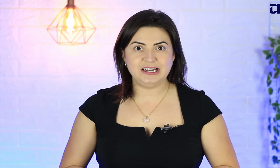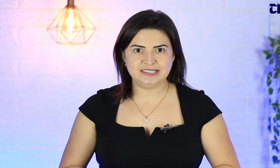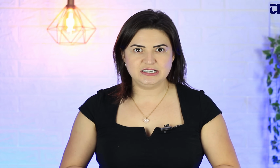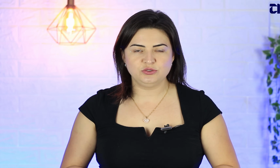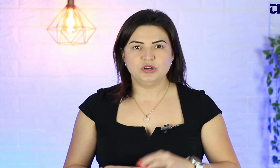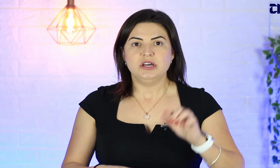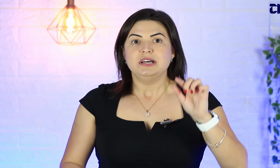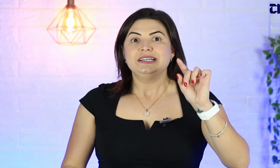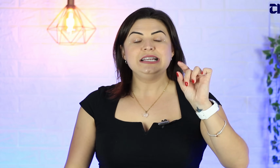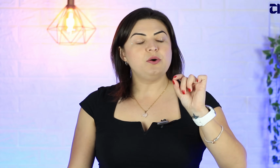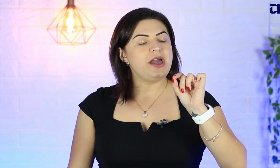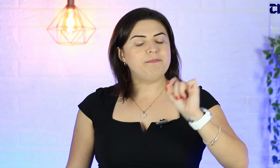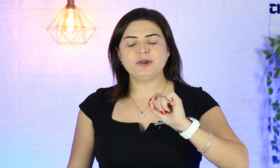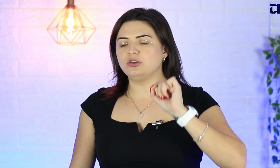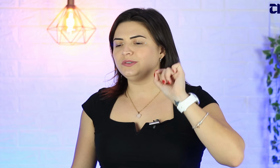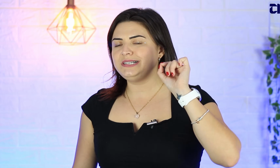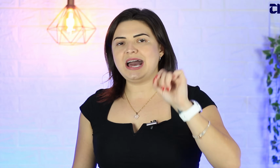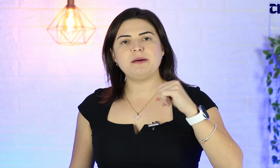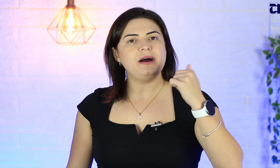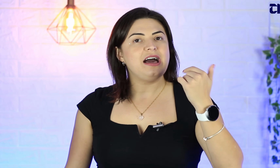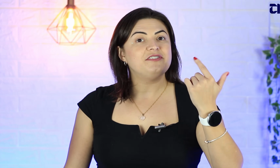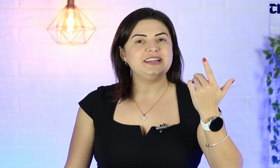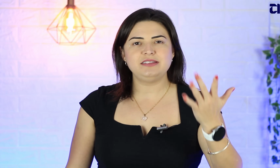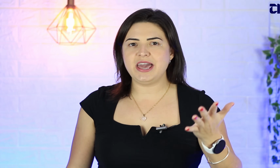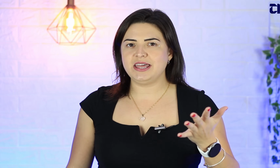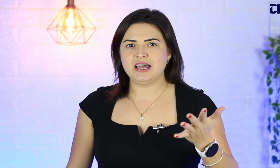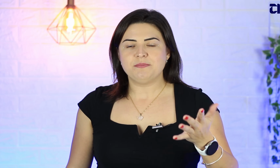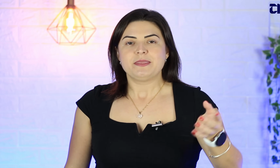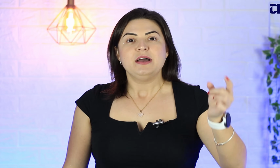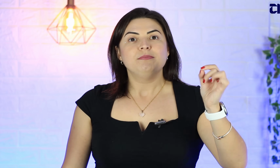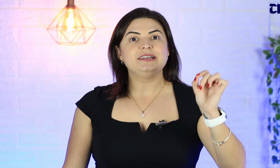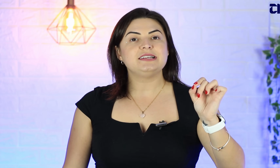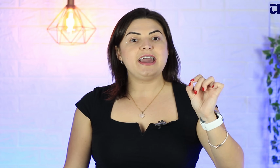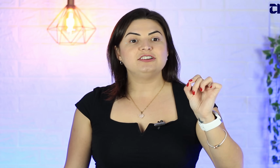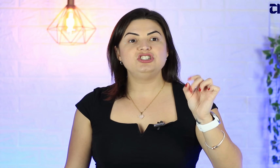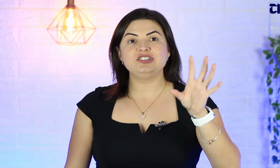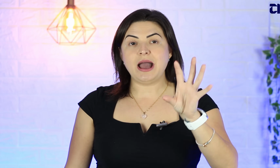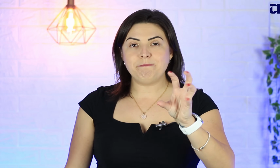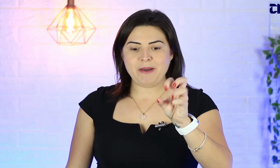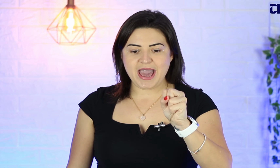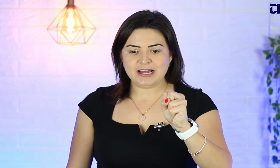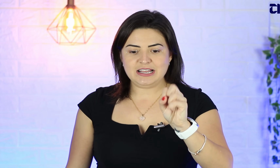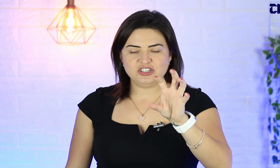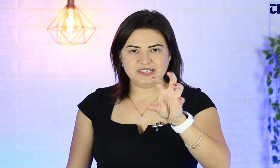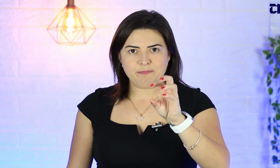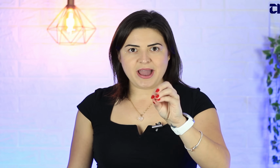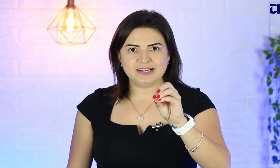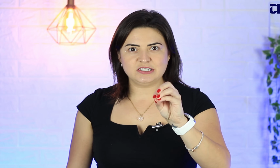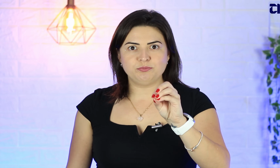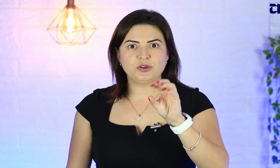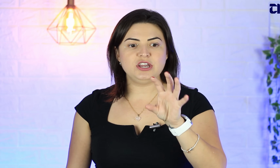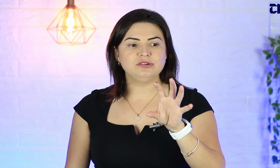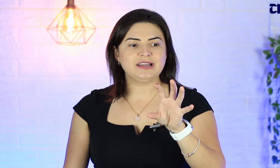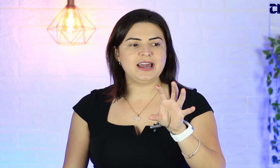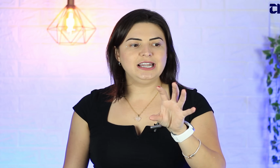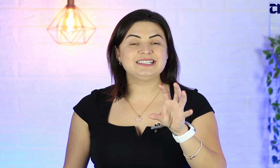sinalizando. Não é pronunciar a palavra inteira, mas a gente apega ali, a gente se apega às vezes um pouquinho naquela